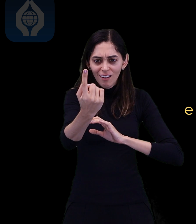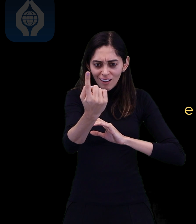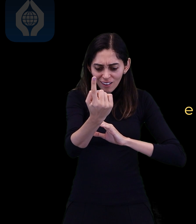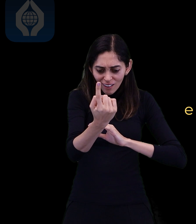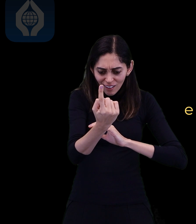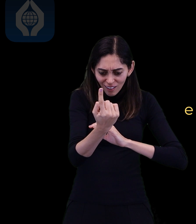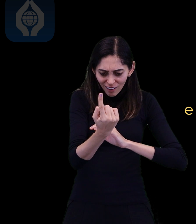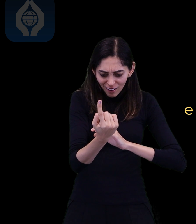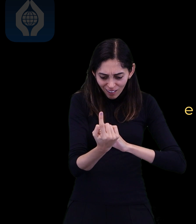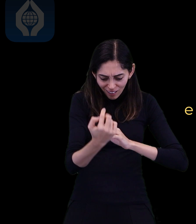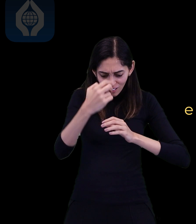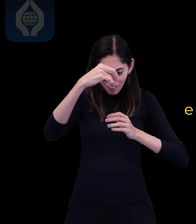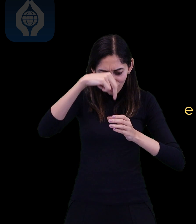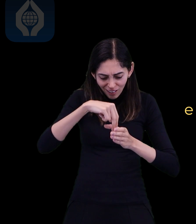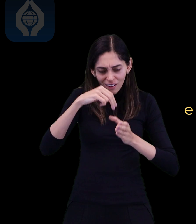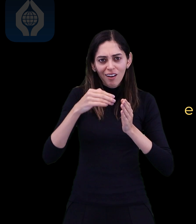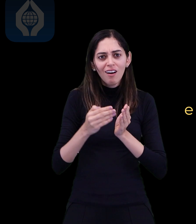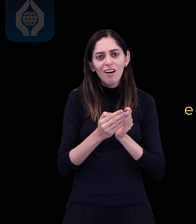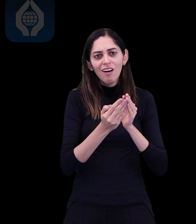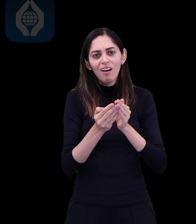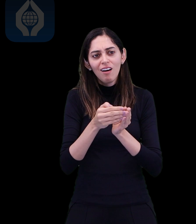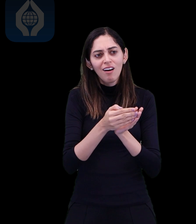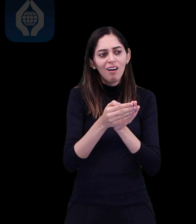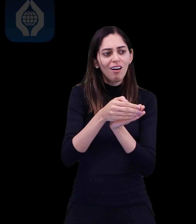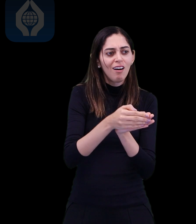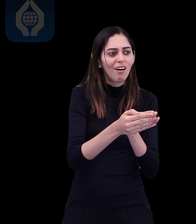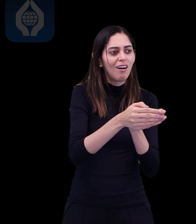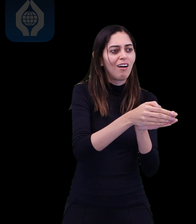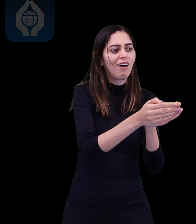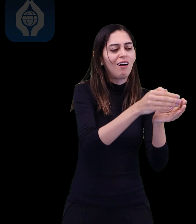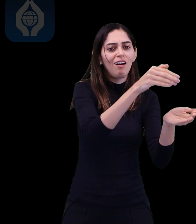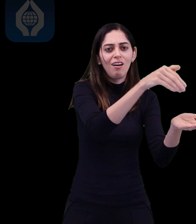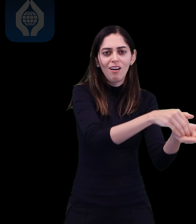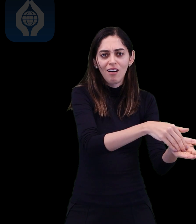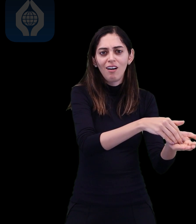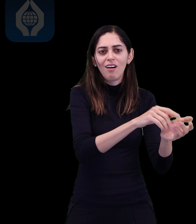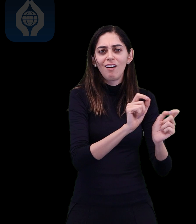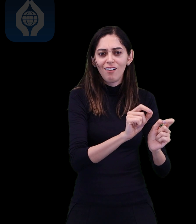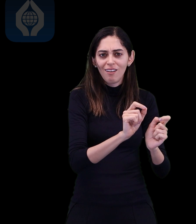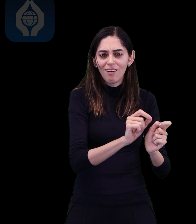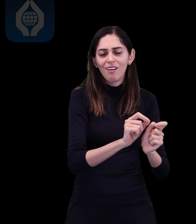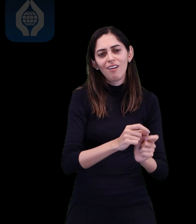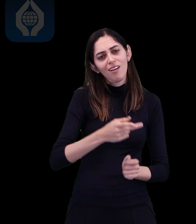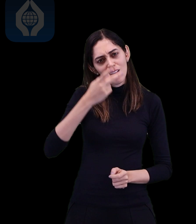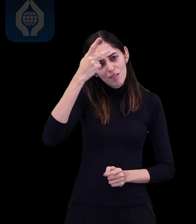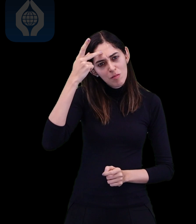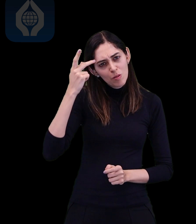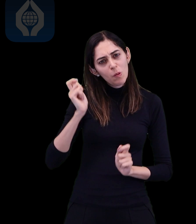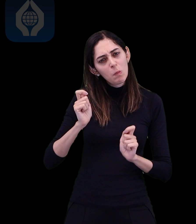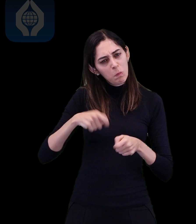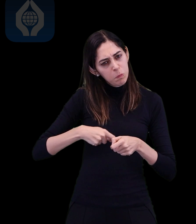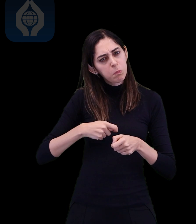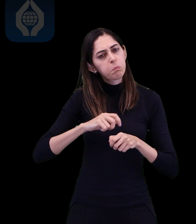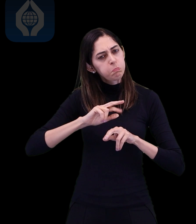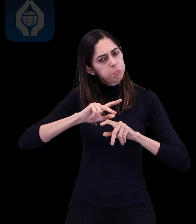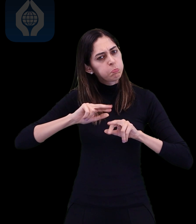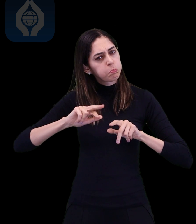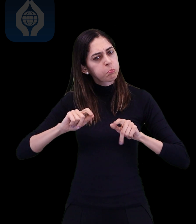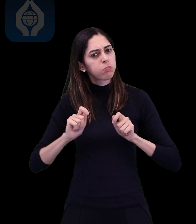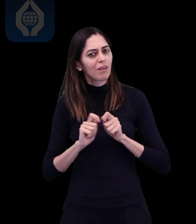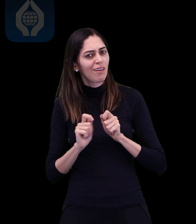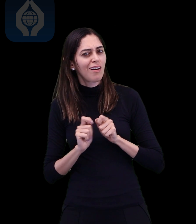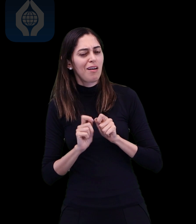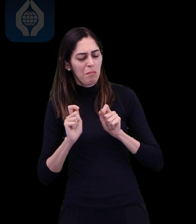ao lugar para onde estavam indo. O homem tem sido capaz de fazer muitas coisas, mas